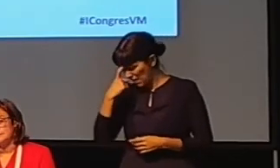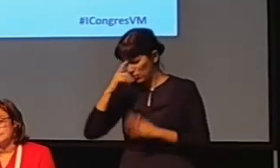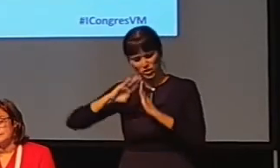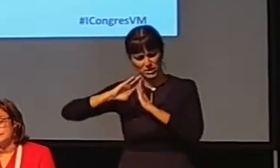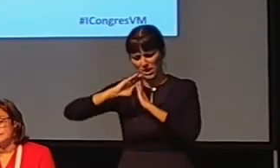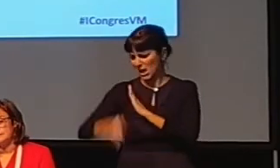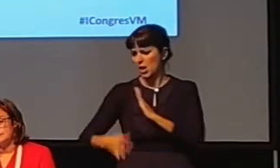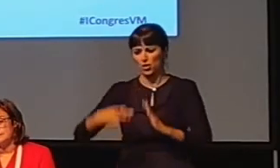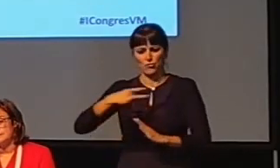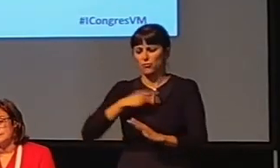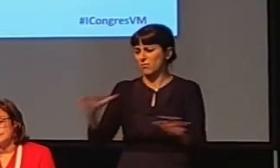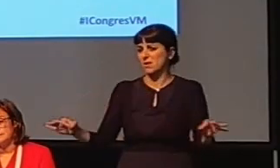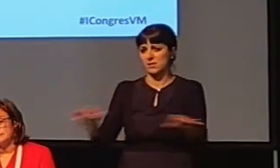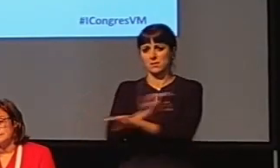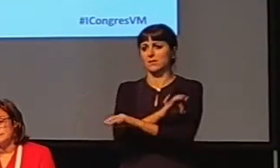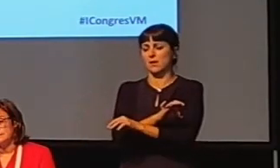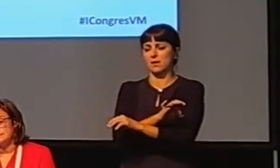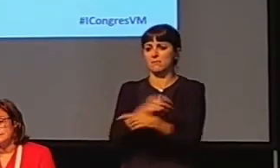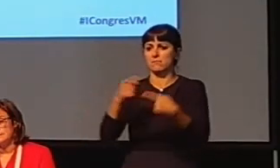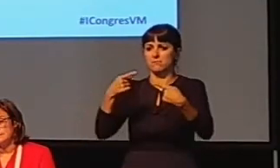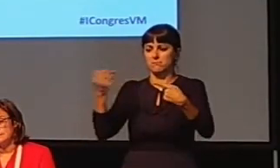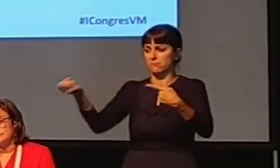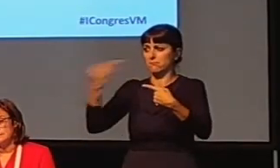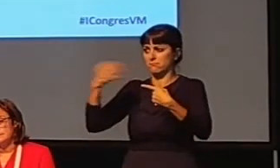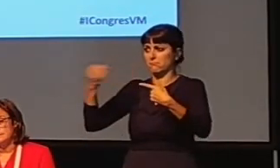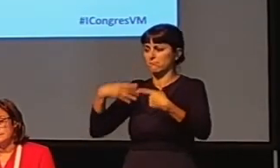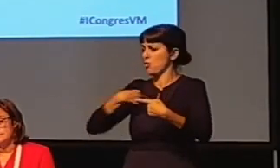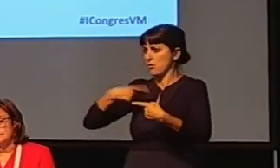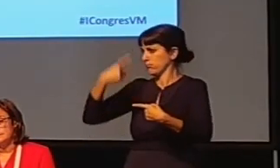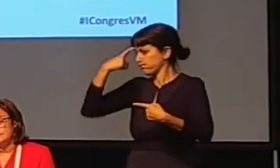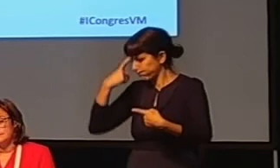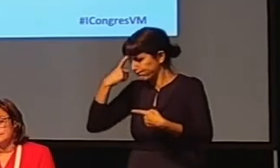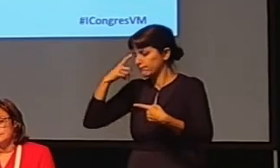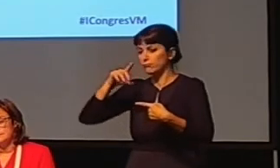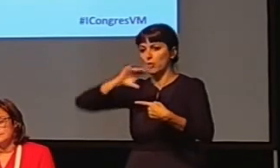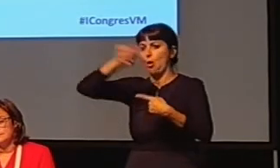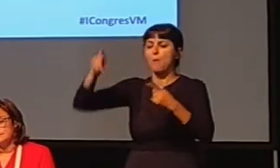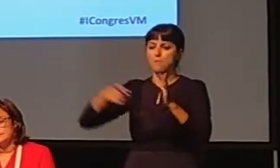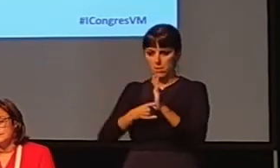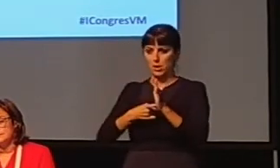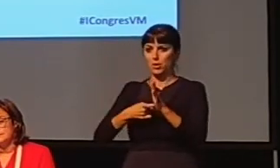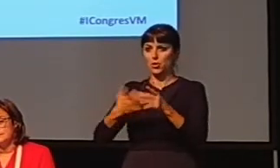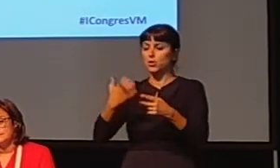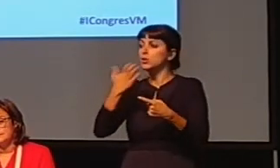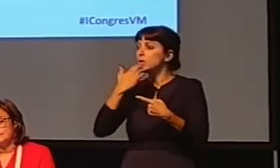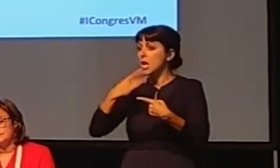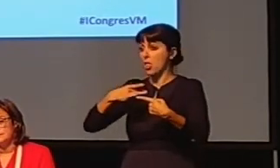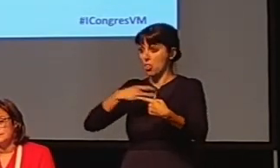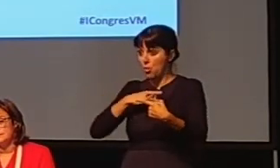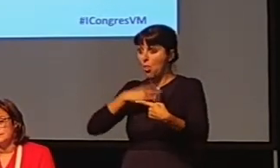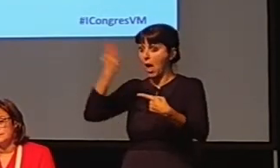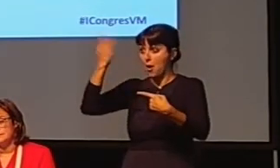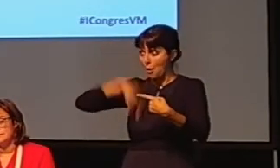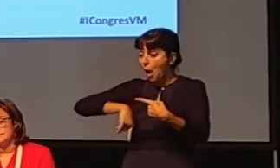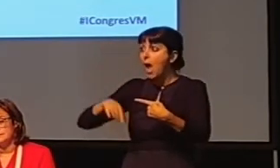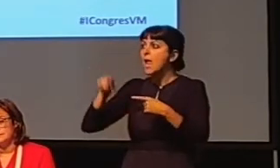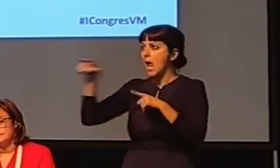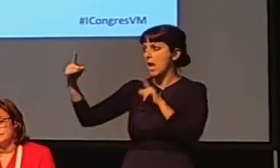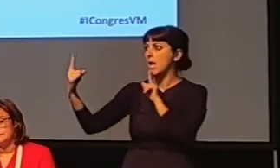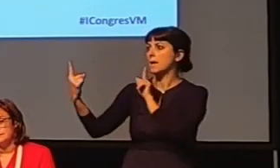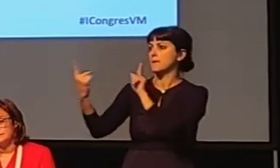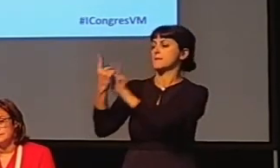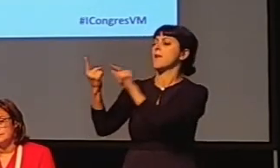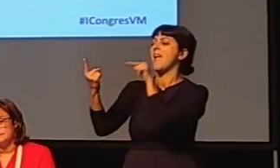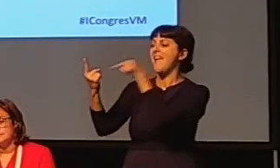no dudamos de su relato. Si no dudamos, ya siente una fuerza en las personas técnicas que